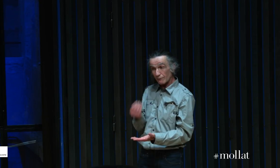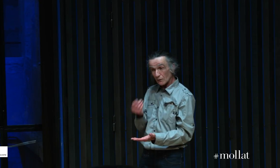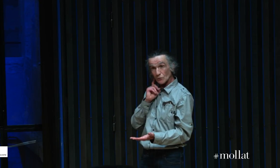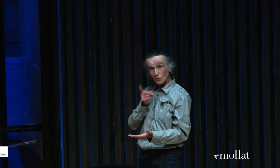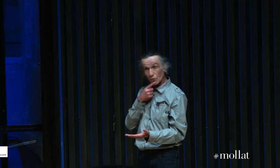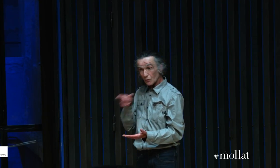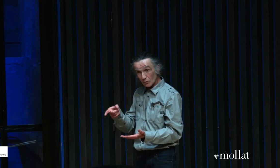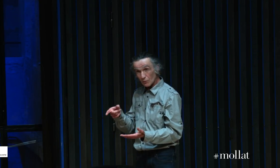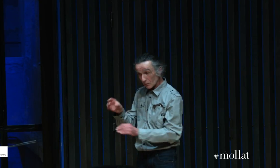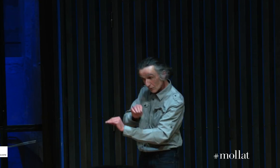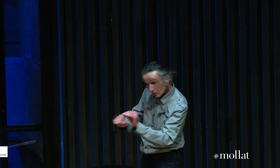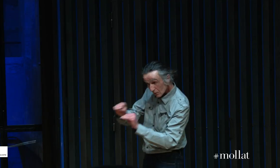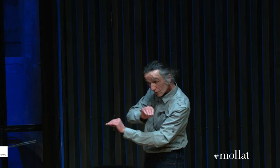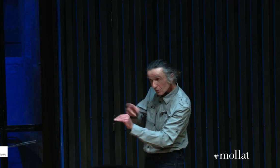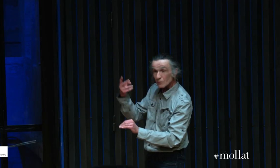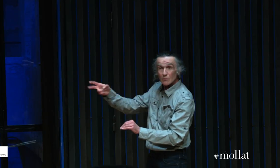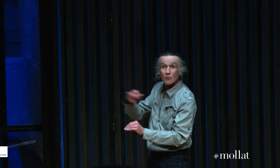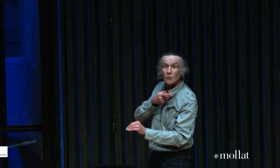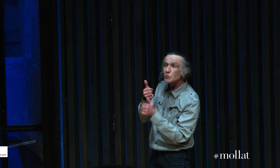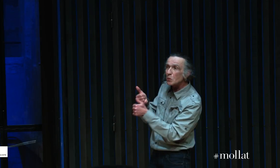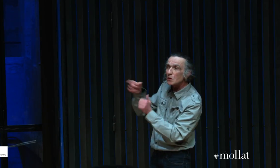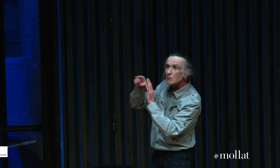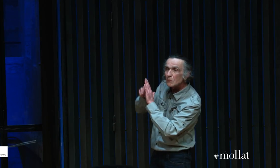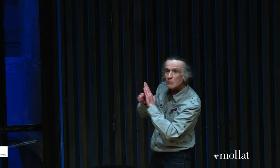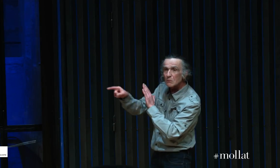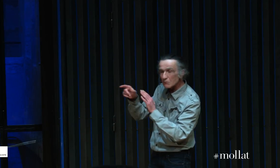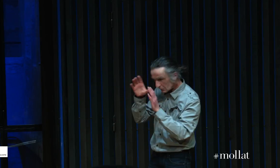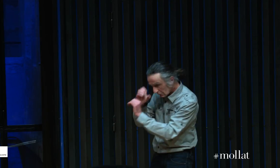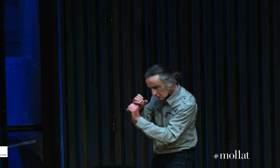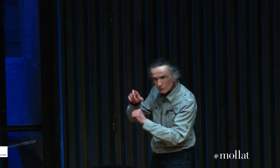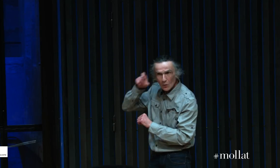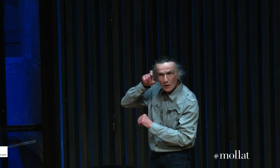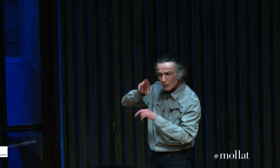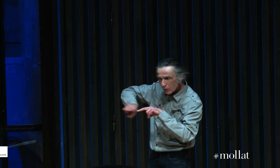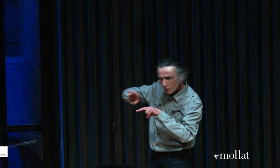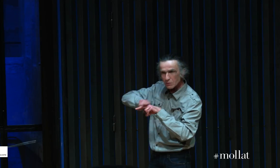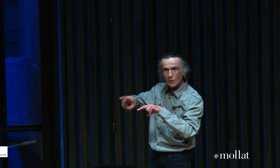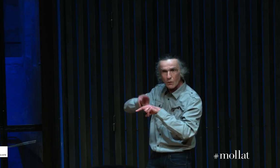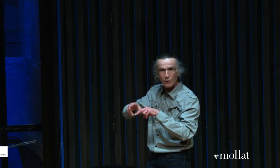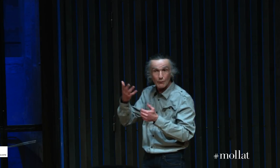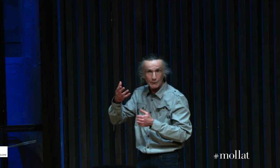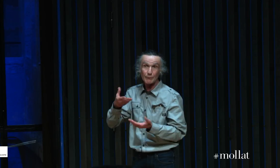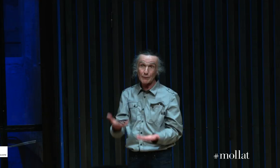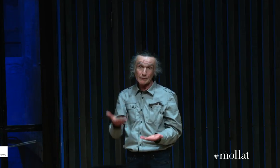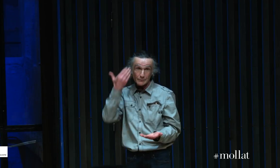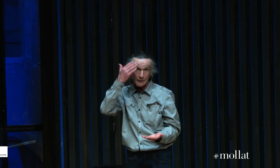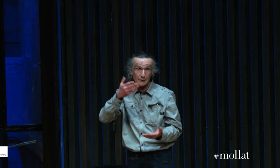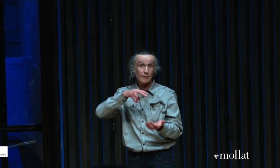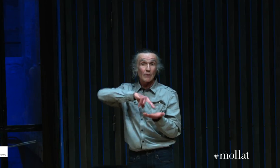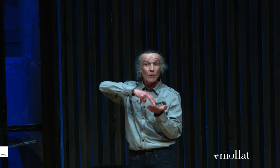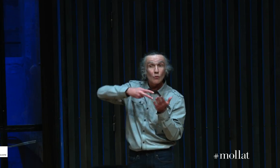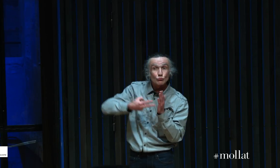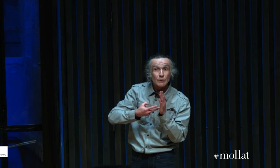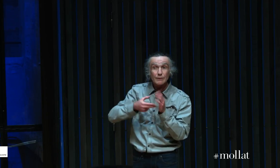santé. Mais nous, les enfants sourds, on voit qu'on les soigne grâce à ce programme pouvoir médical et on